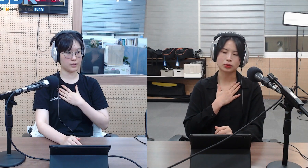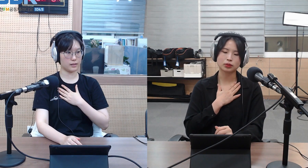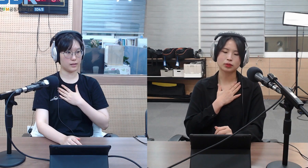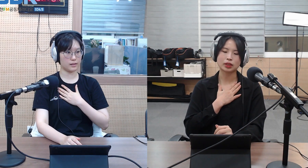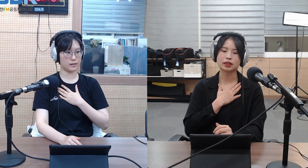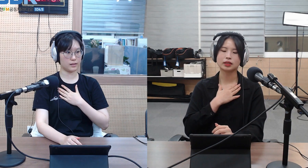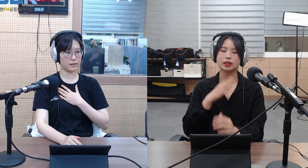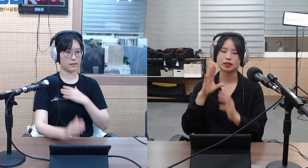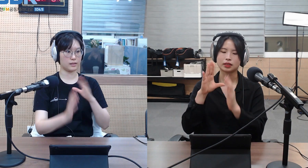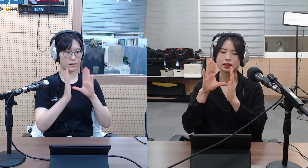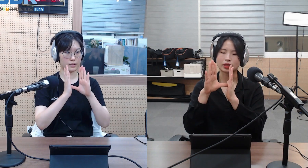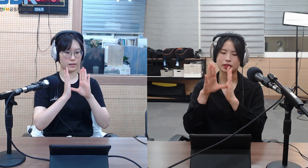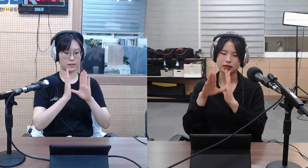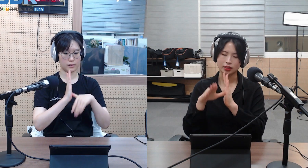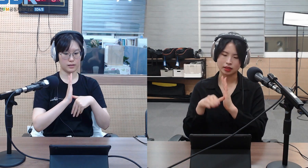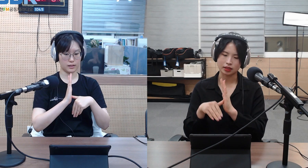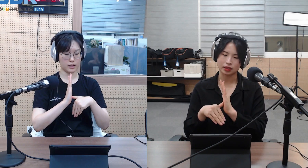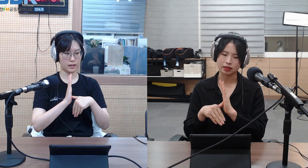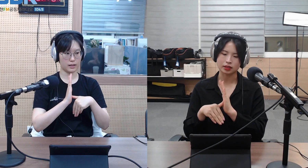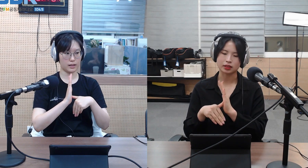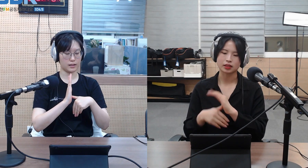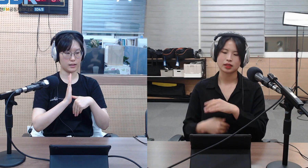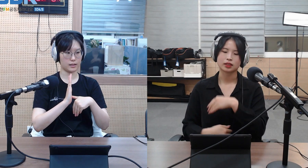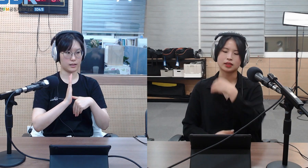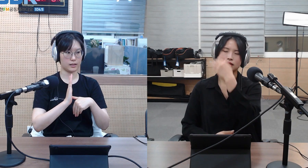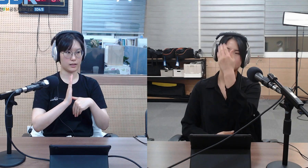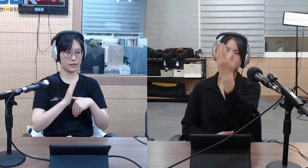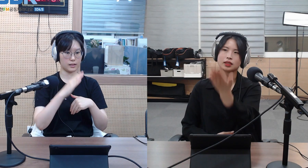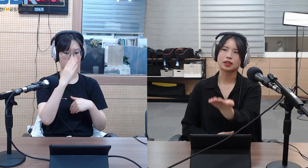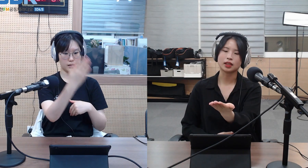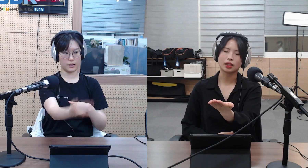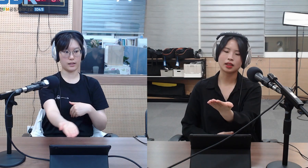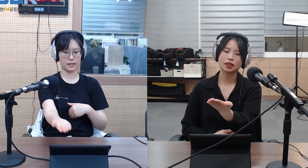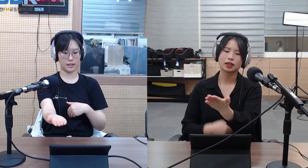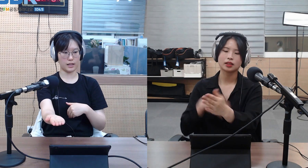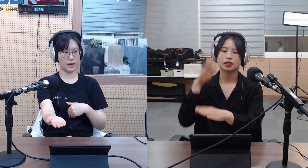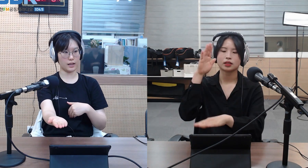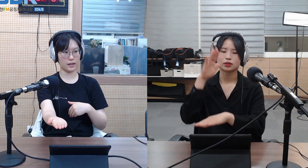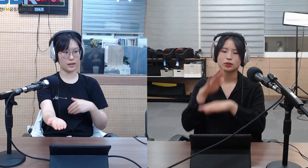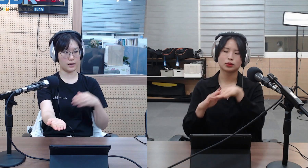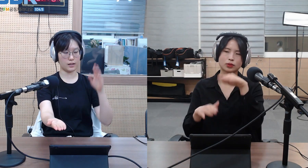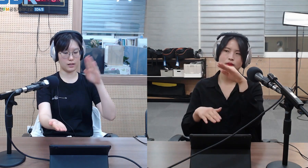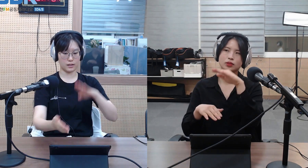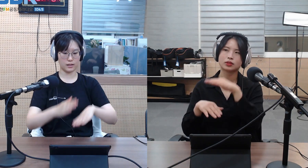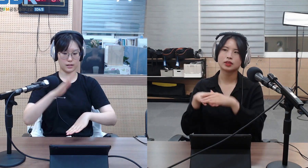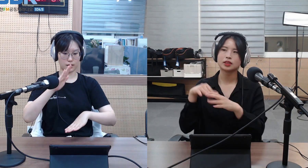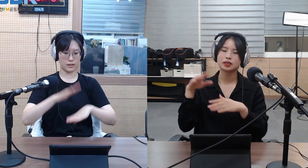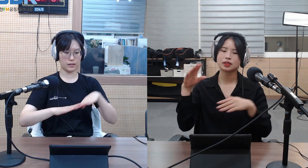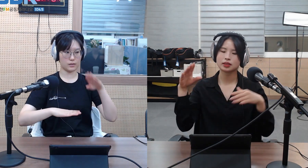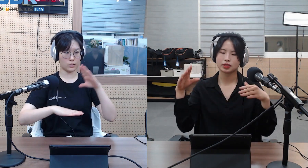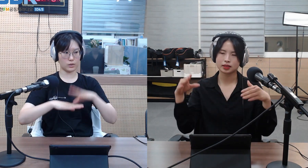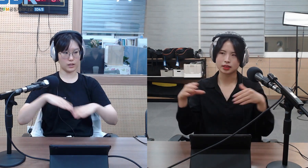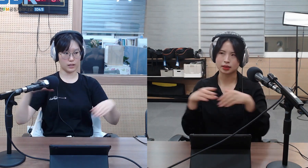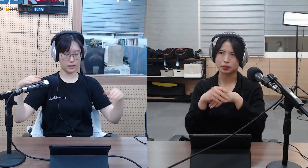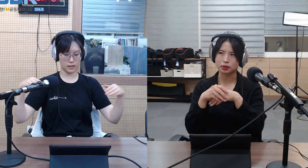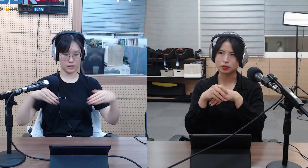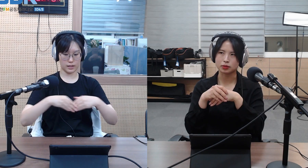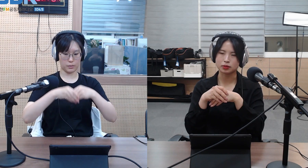나도 한때는 한때는 그이의 손을